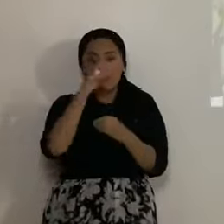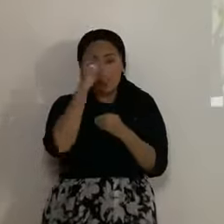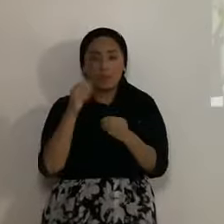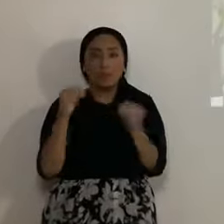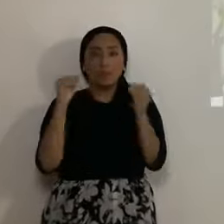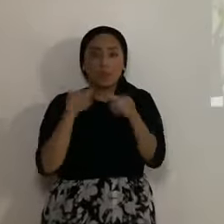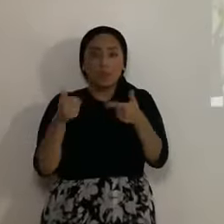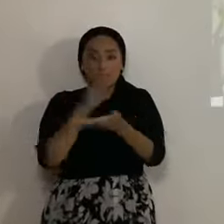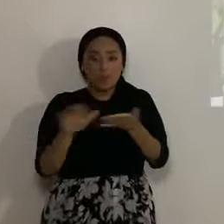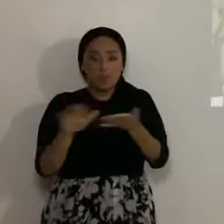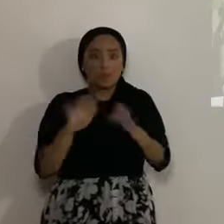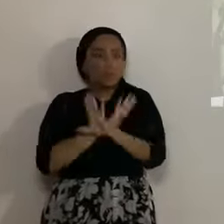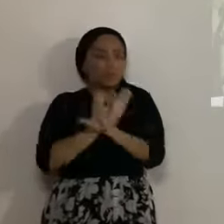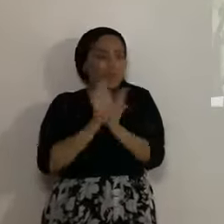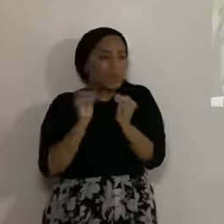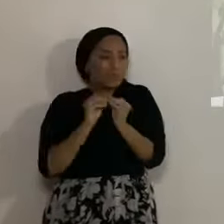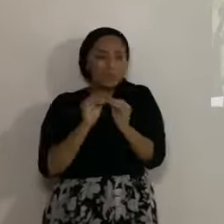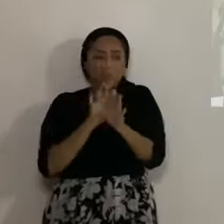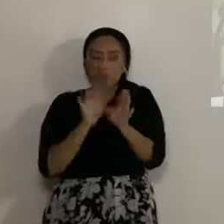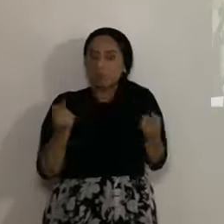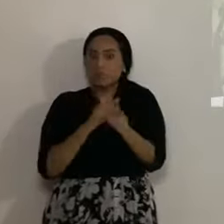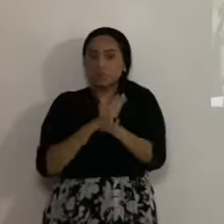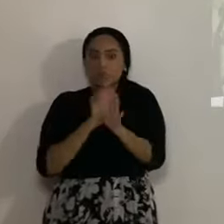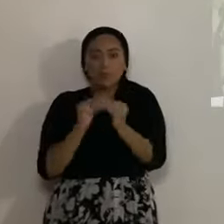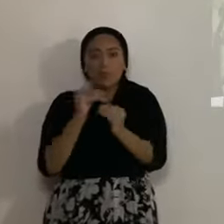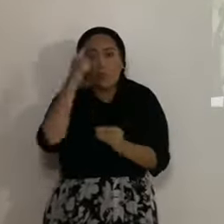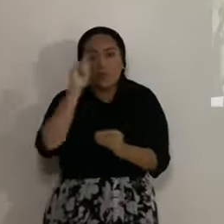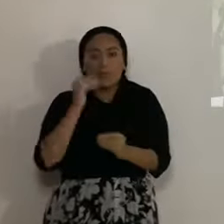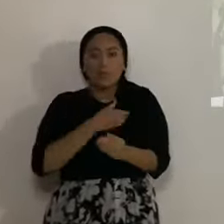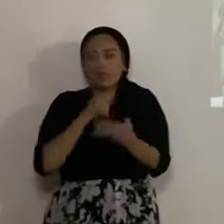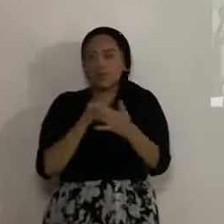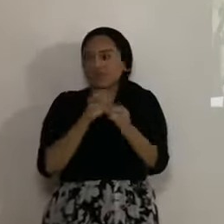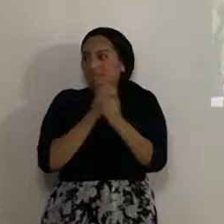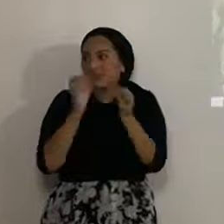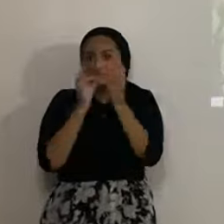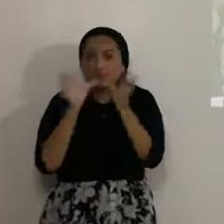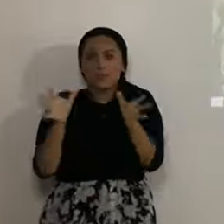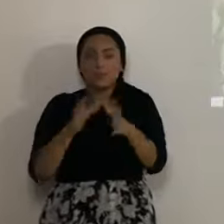más santificado ese ya no tiene nada de eso, para nosotros eso no existe,